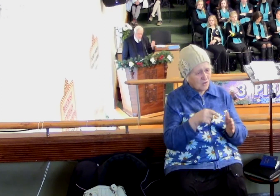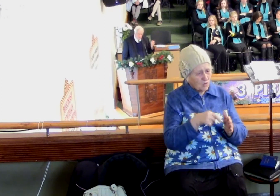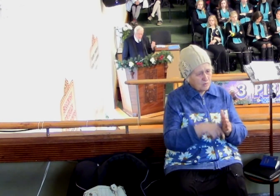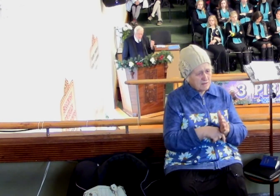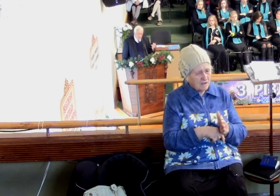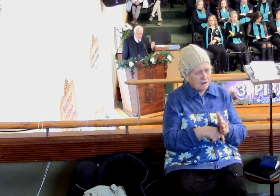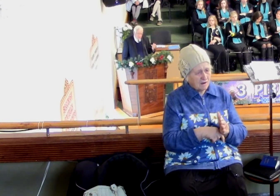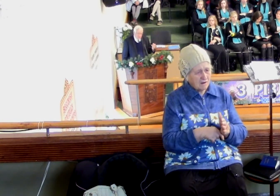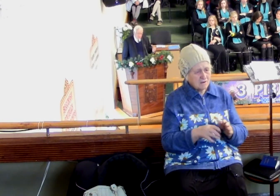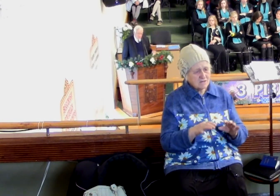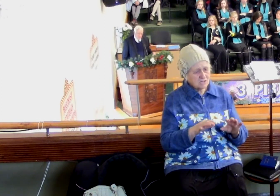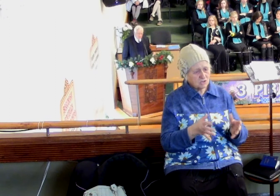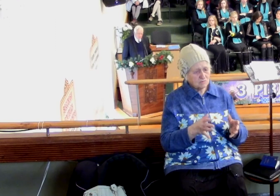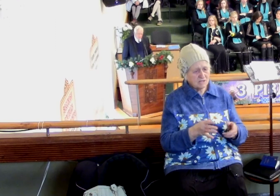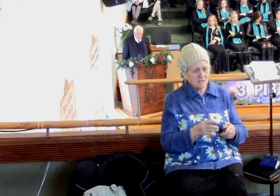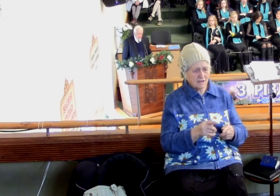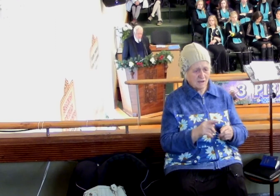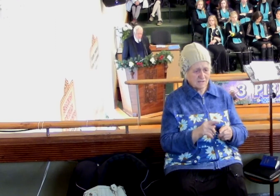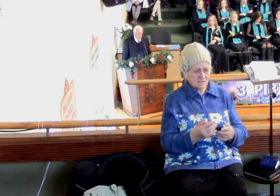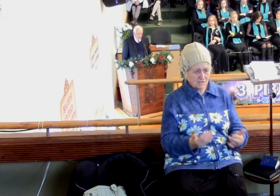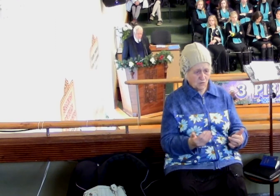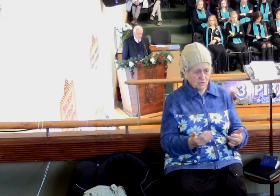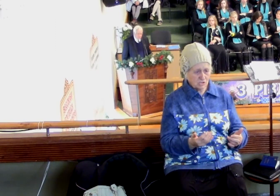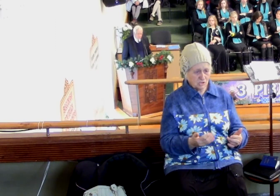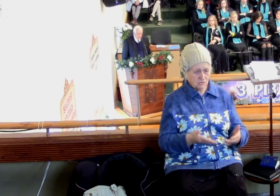события, которое сегодня мы вспоминаем.